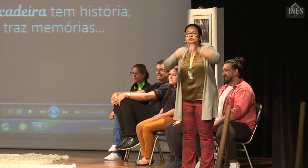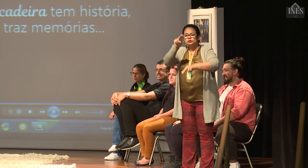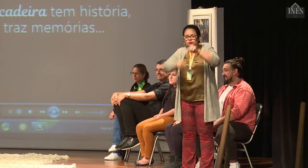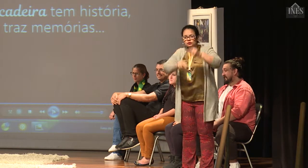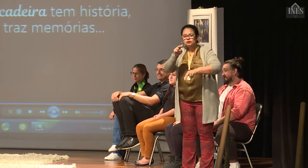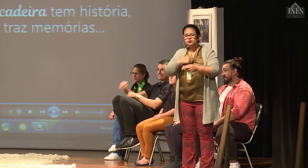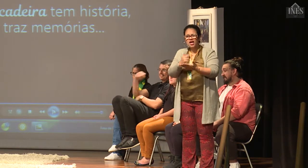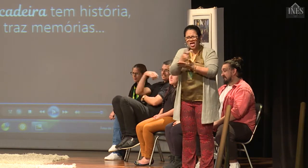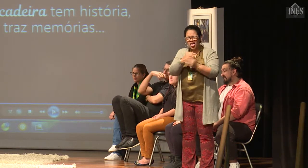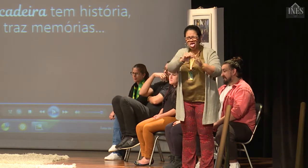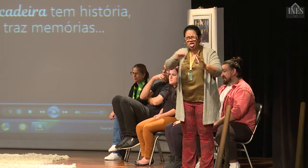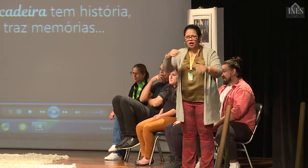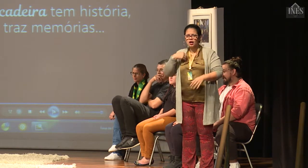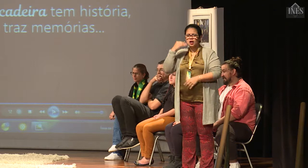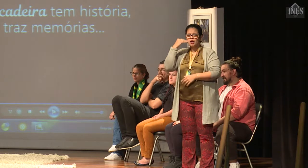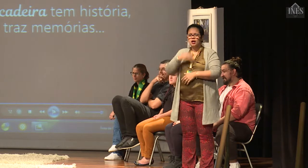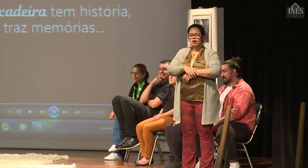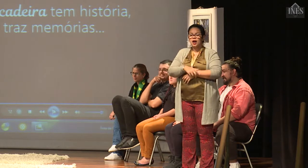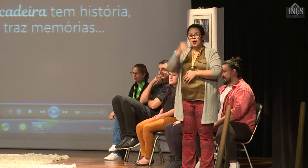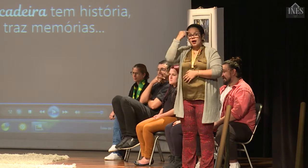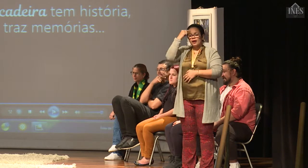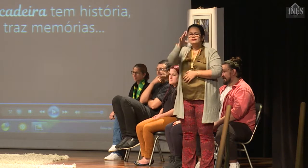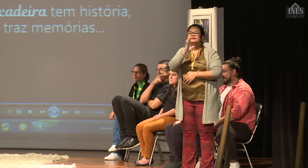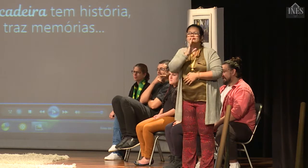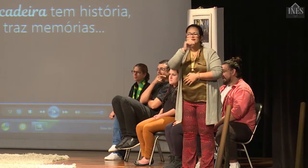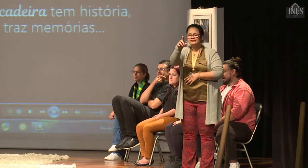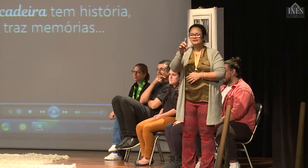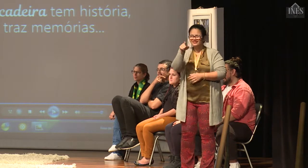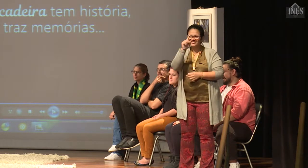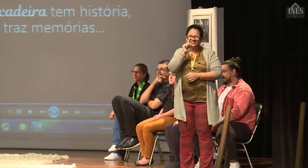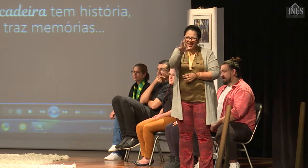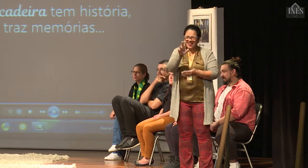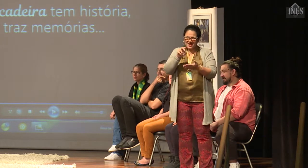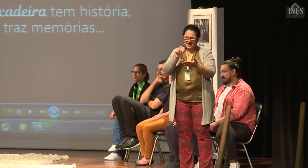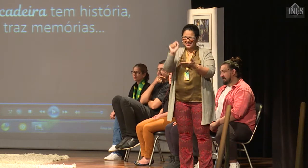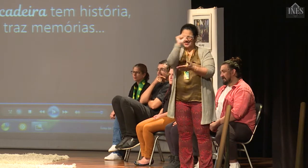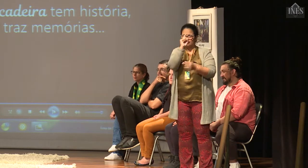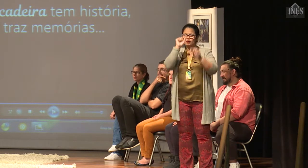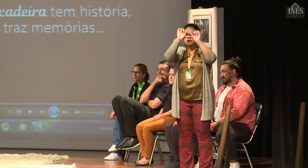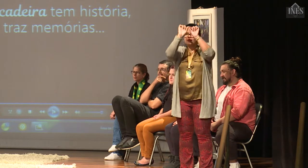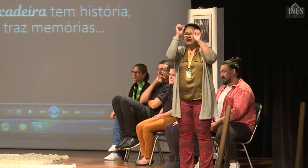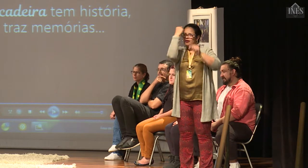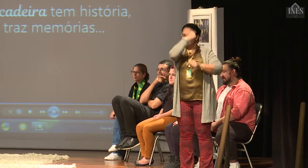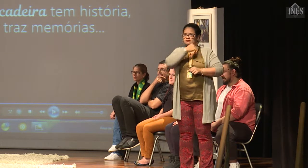artes ficavam incomodados. Ah, mas como assim? Não gostavam que eu desenhava essa